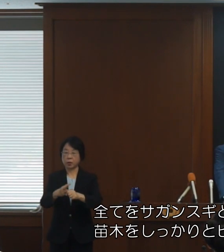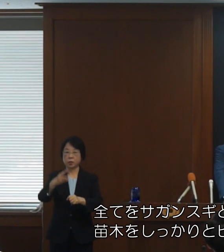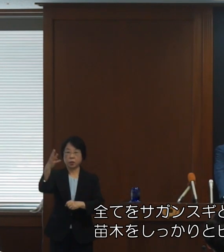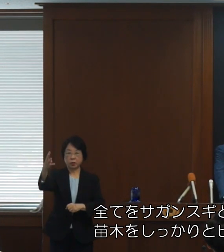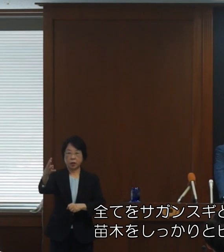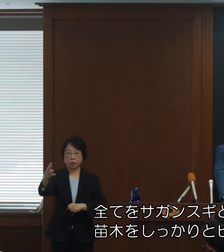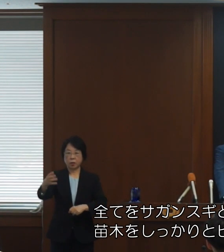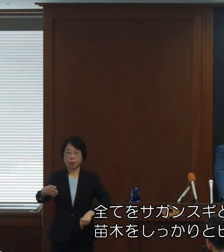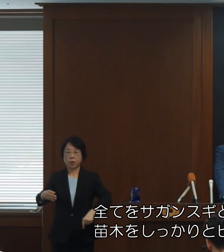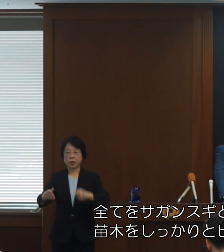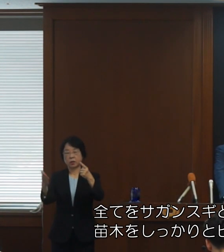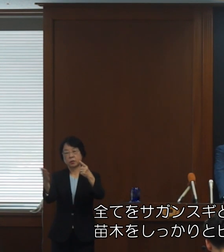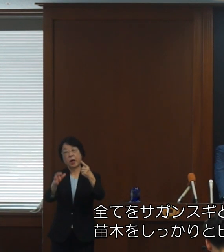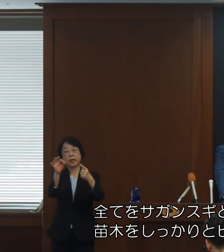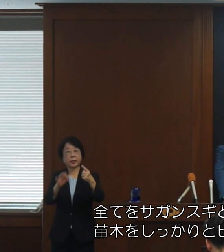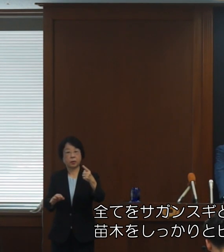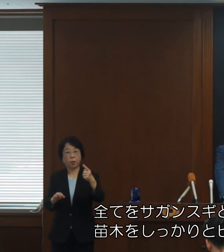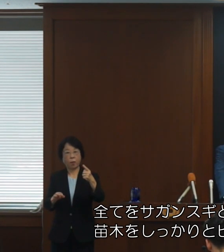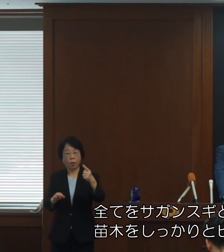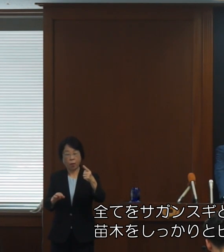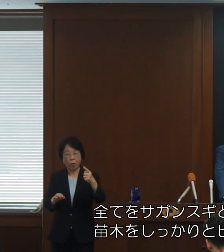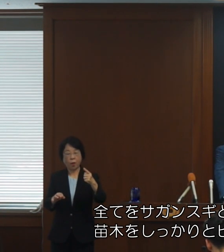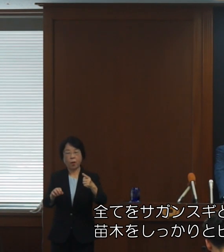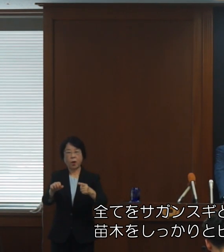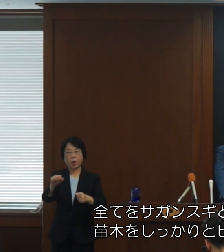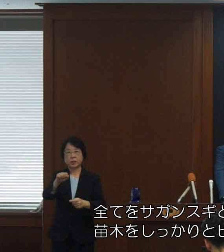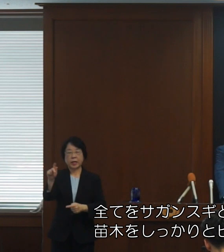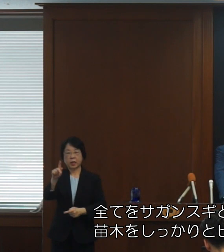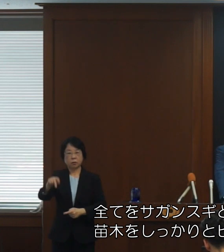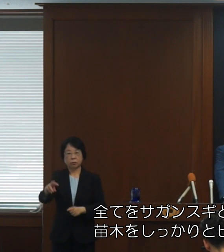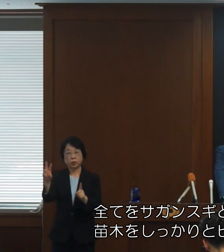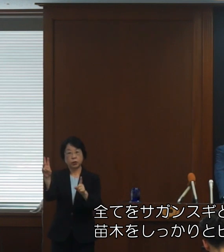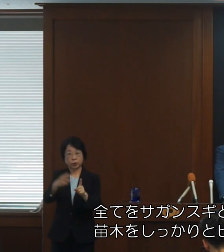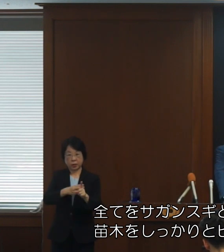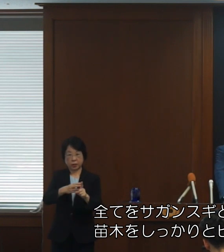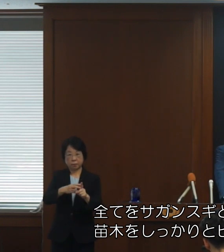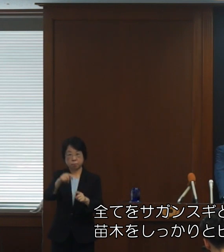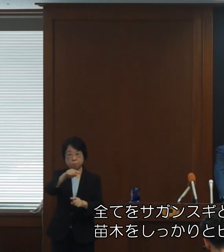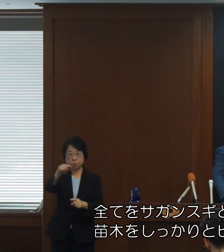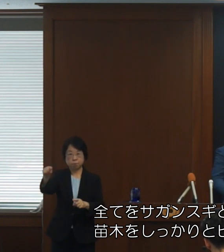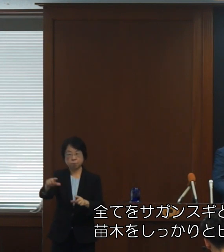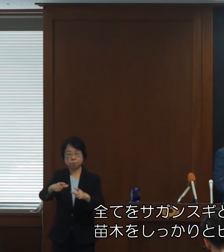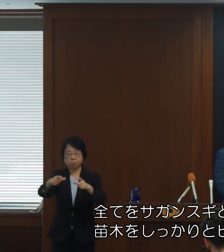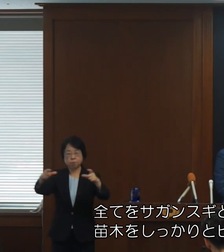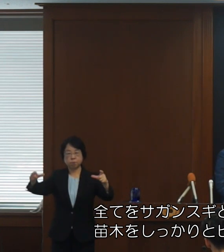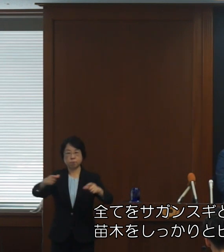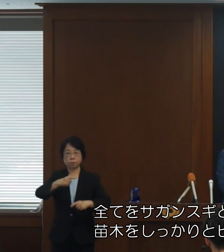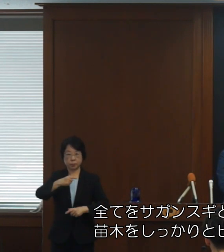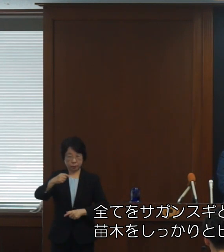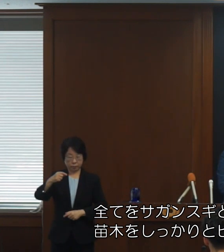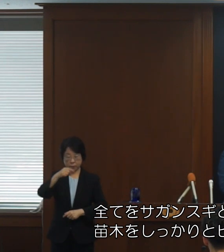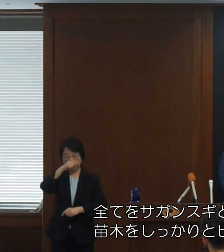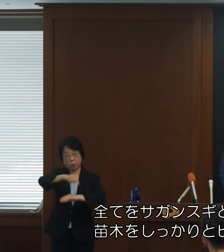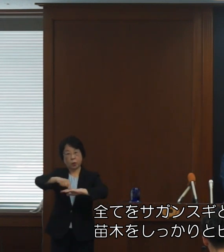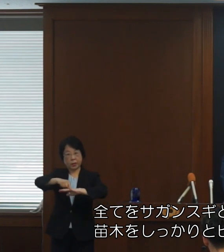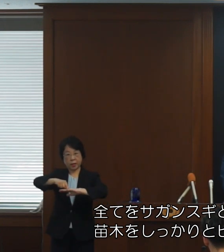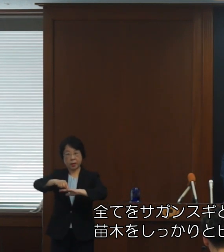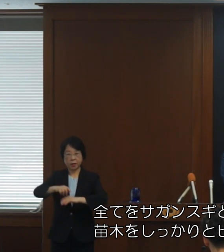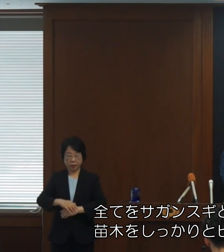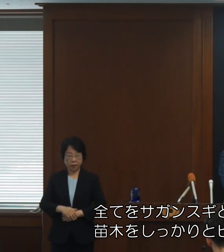全てを盛んすぎというところまでいわゆる枝なんて言うんでしょうか